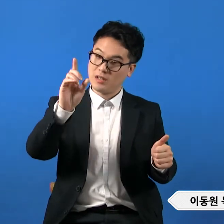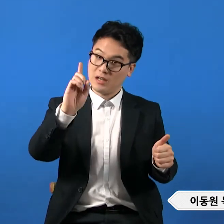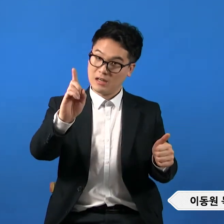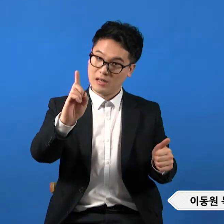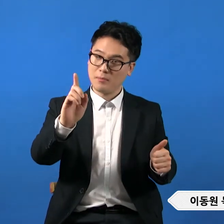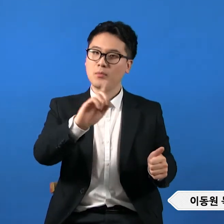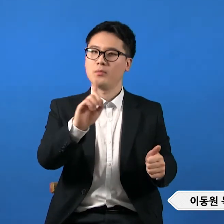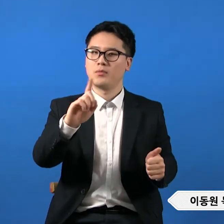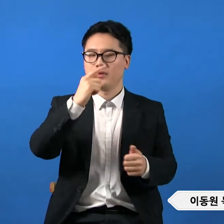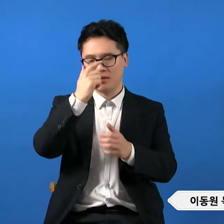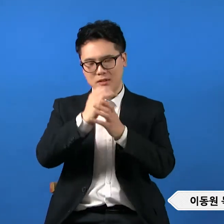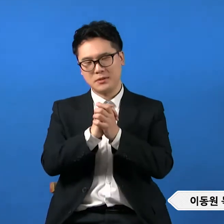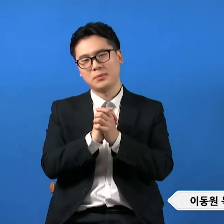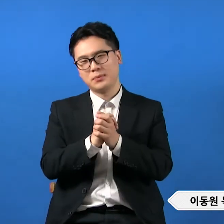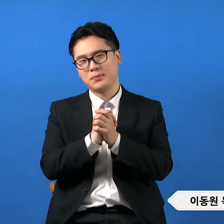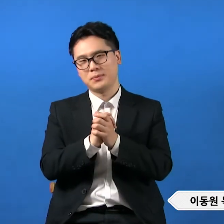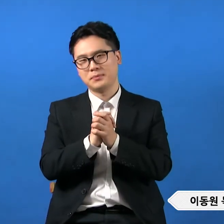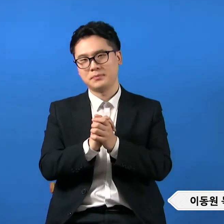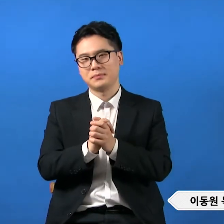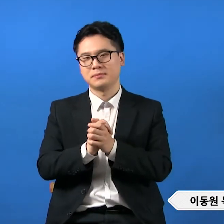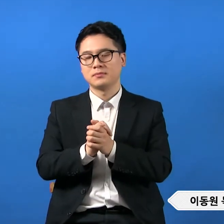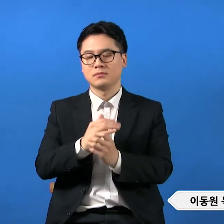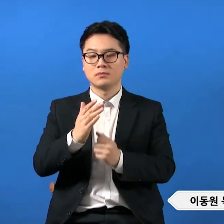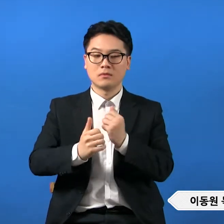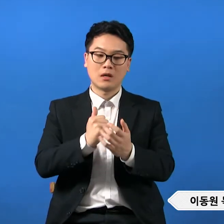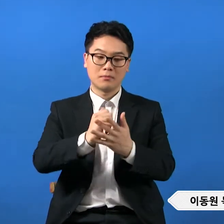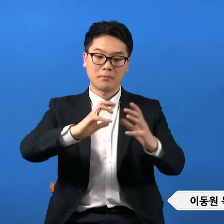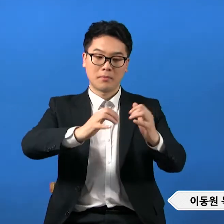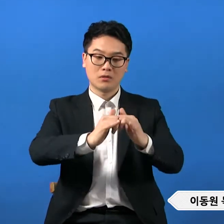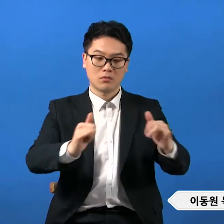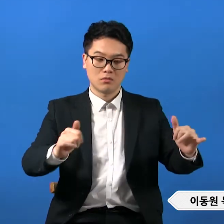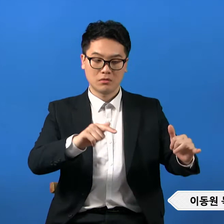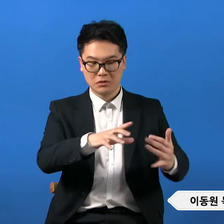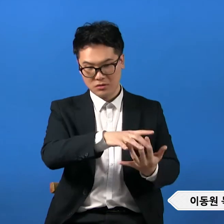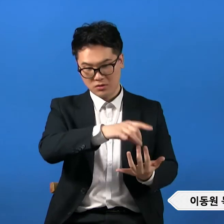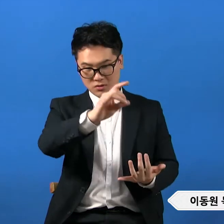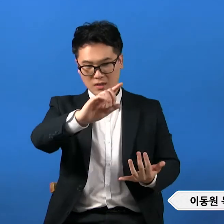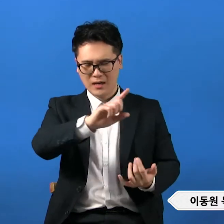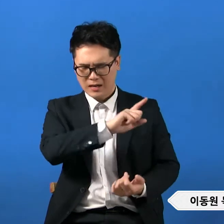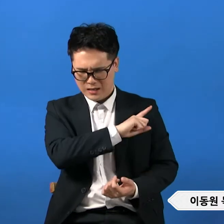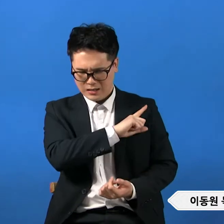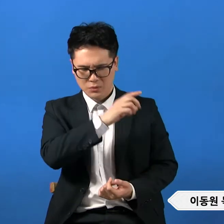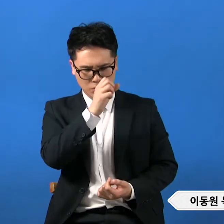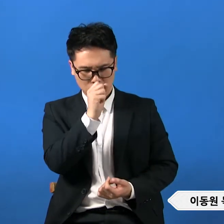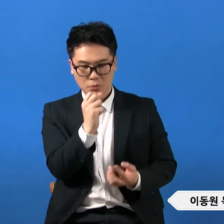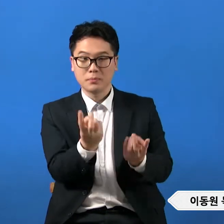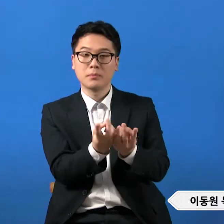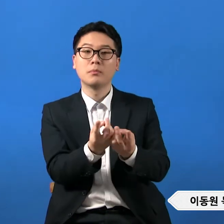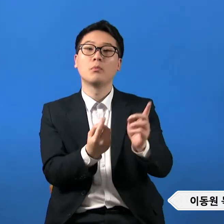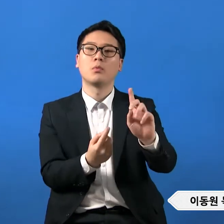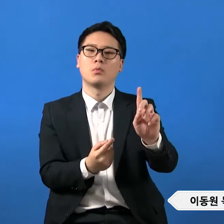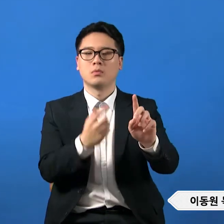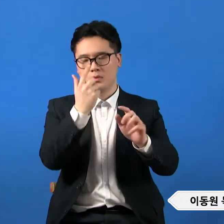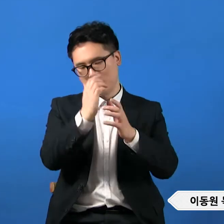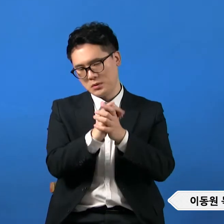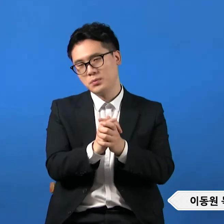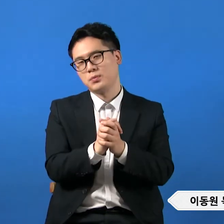하나님의 백성들이 선택할 수 있는 가장 정당한 문제 해결의 방법, 그는 기도로 하나님 앞에 엎드린